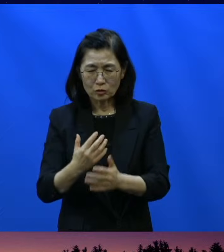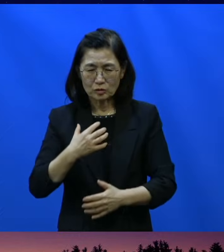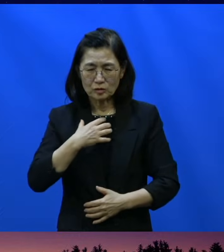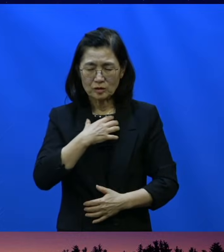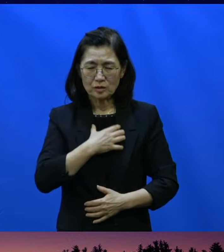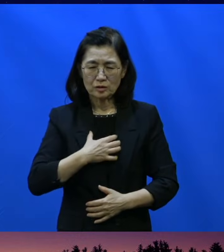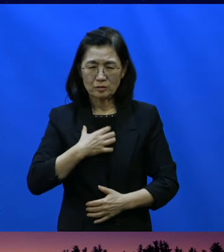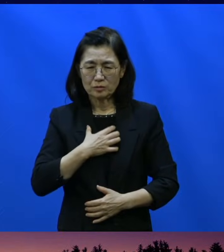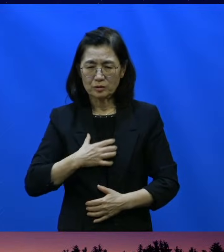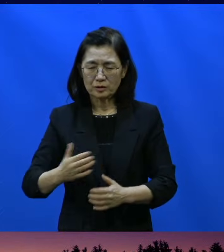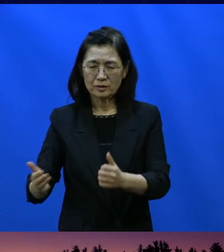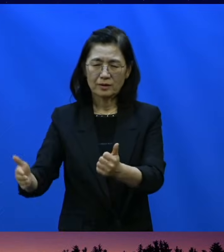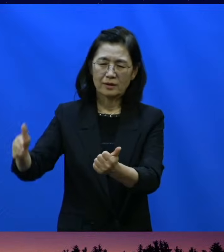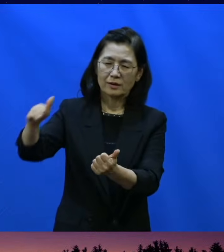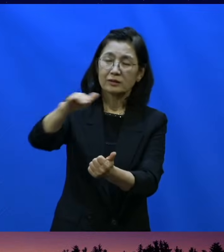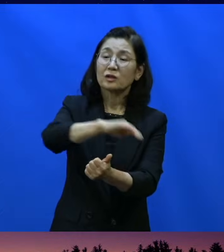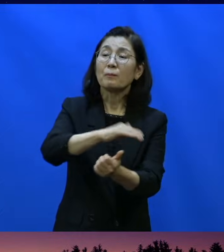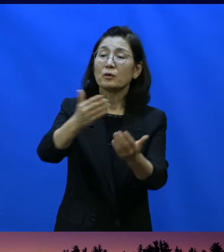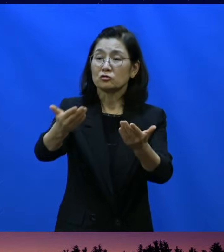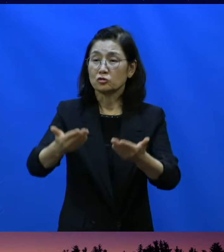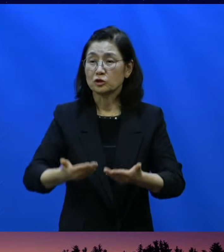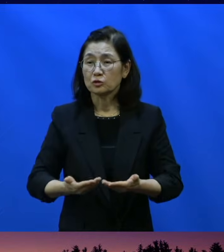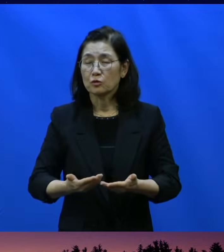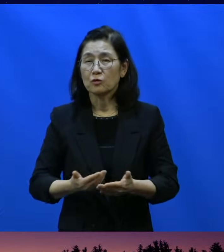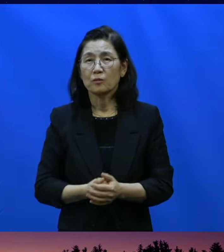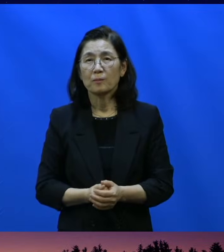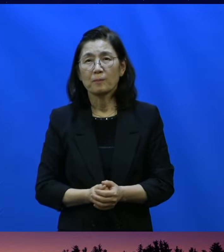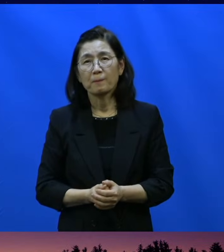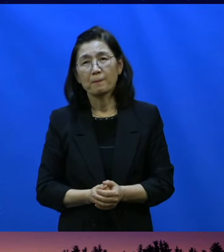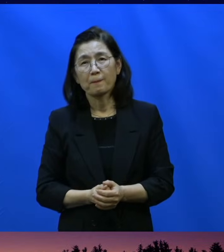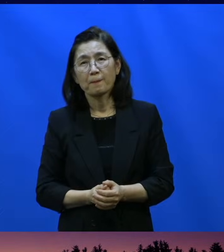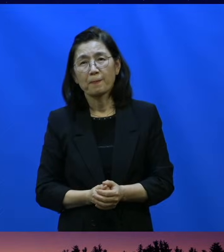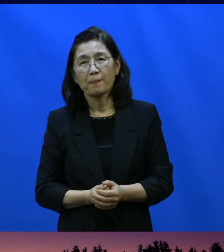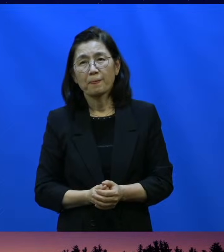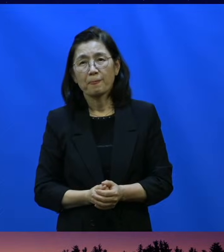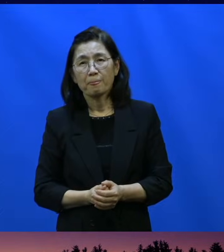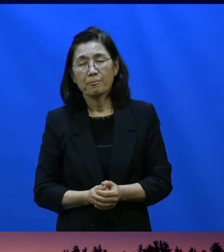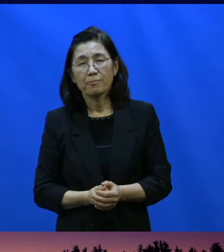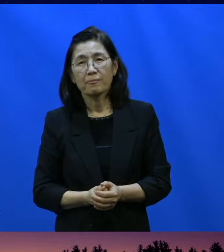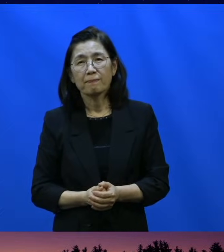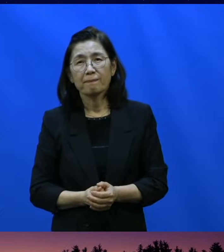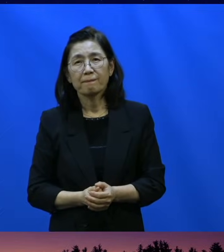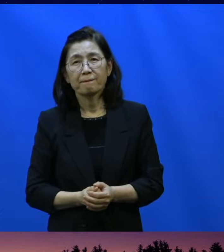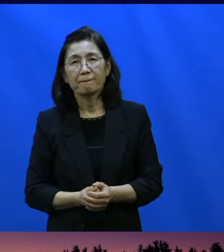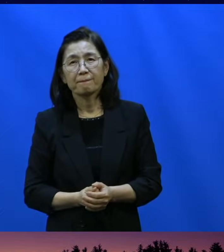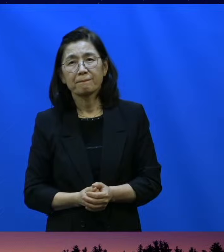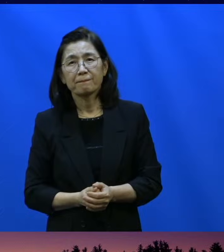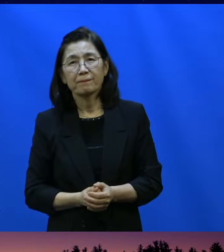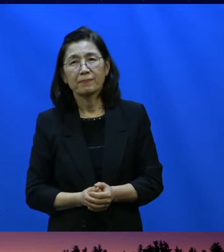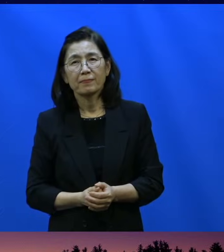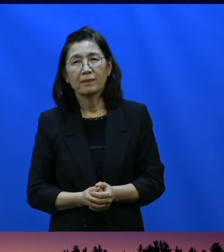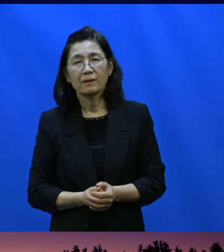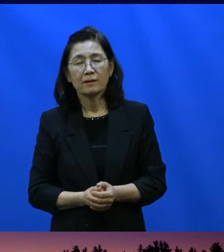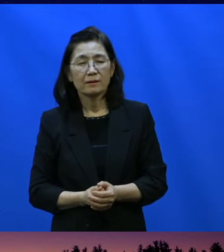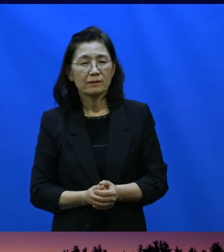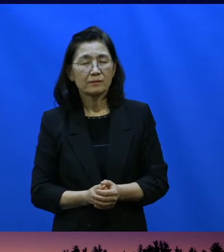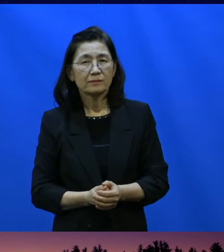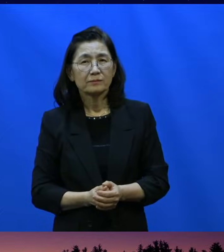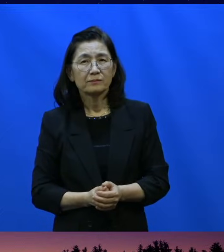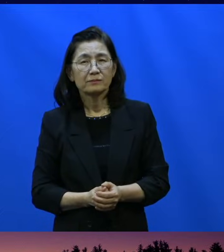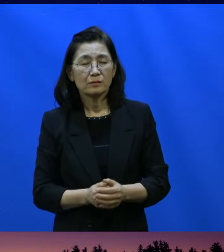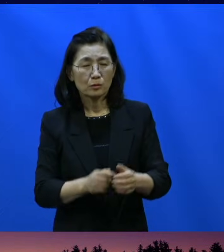남들은 설명할 수 없어. 왜 저 사람이 저렇게 복을 받지? 왜 저 사람이 저렇게 잘 되지? 왜 저 사람이 저런 일들 속에서 역사가